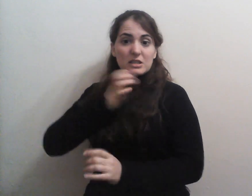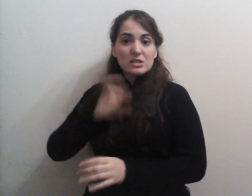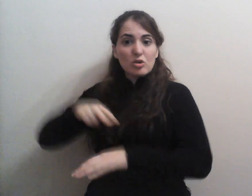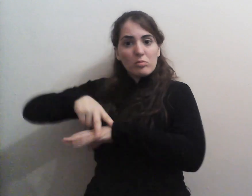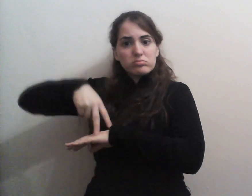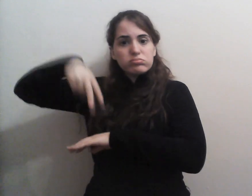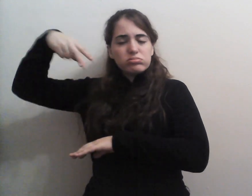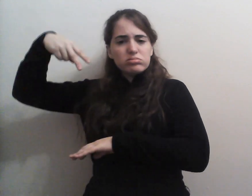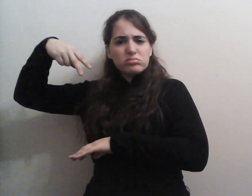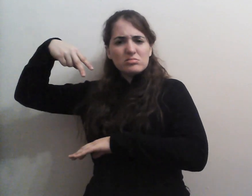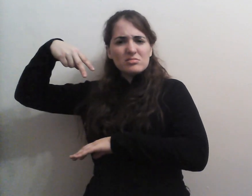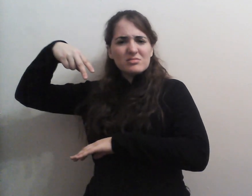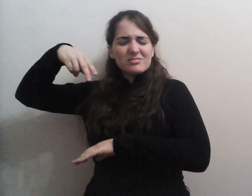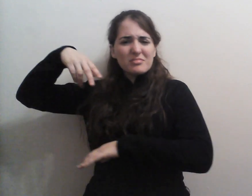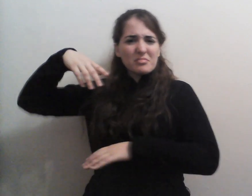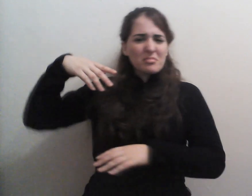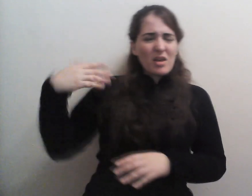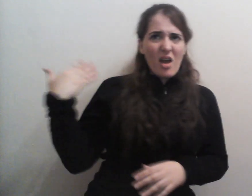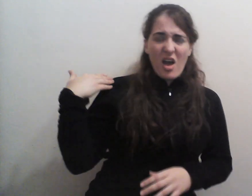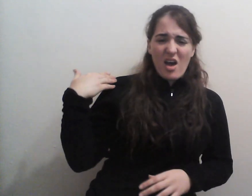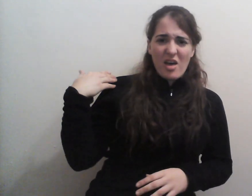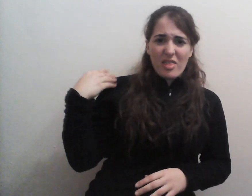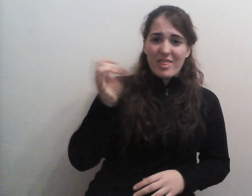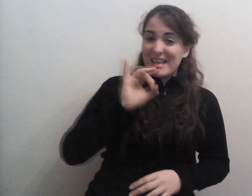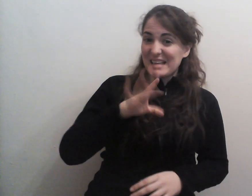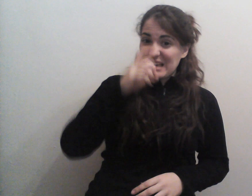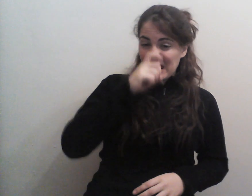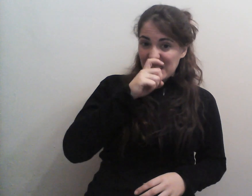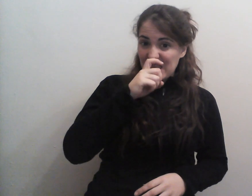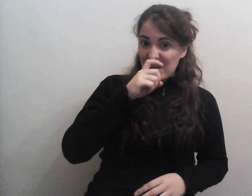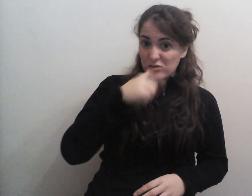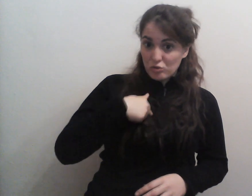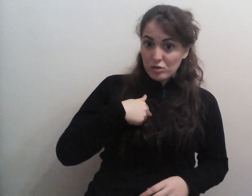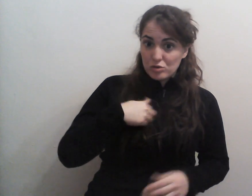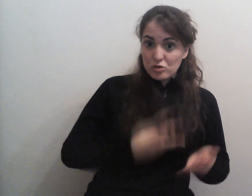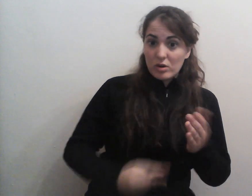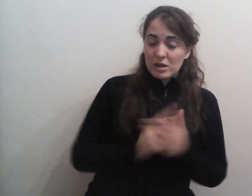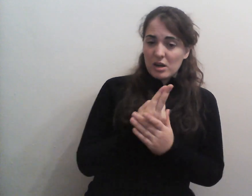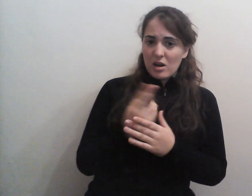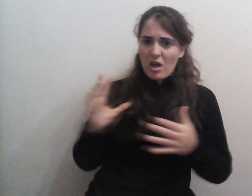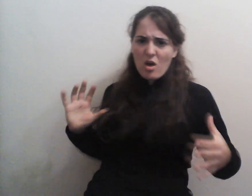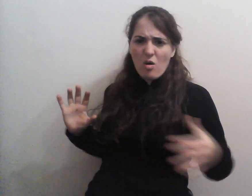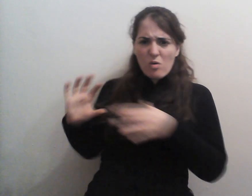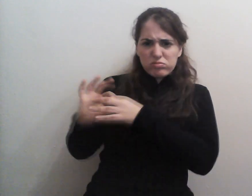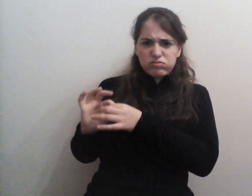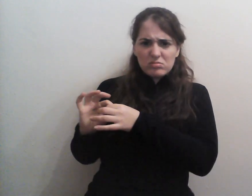20 años? ¿Qué relación puede haber entre estas dos cosas? Pues la respuesta